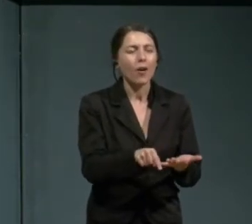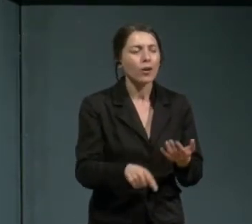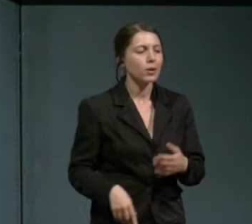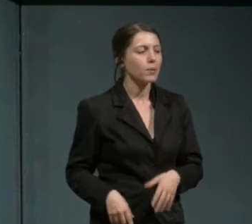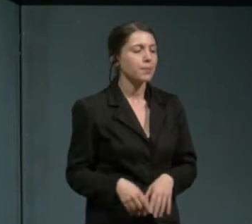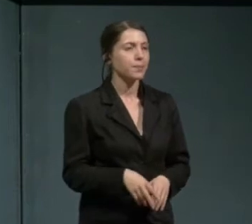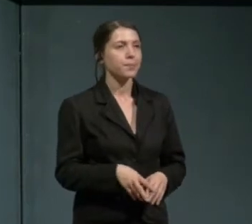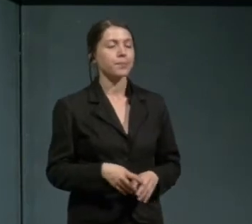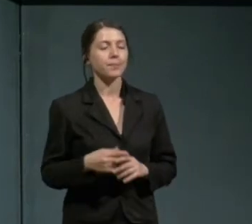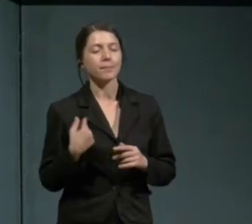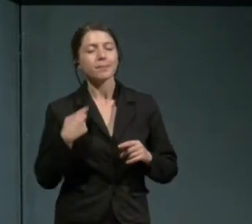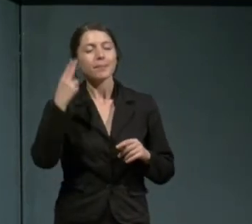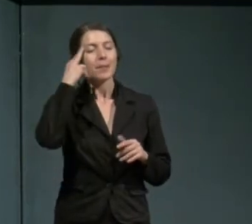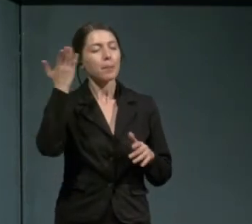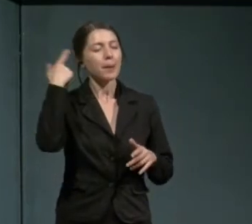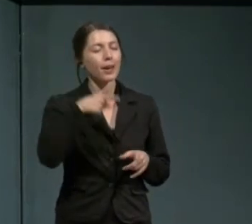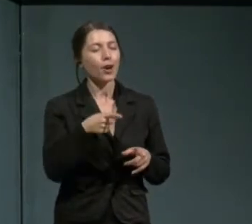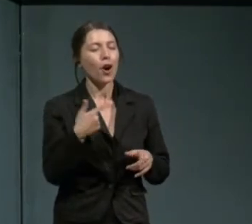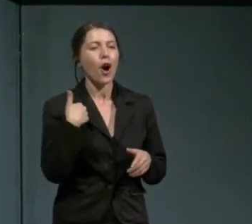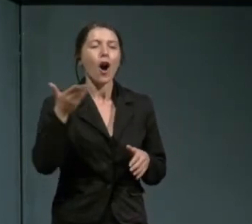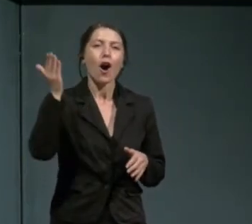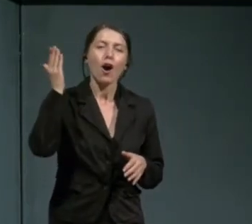allora mi ricordo che ascoltavo